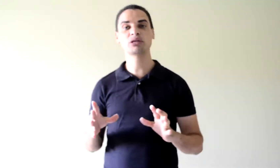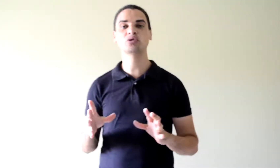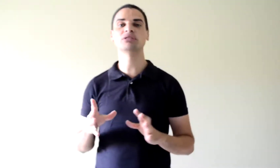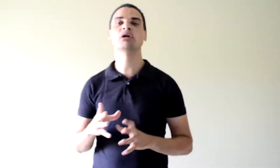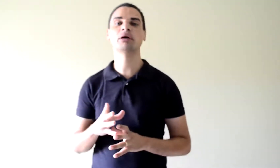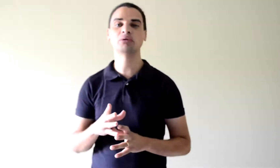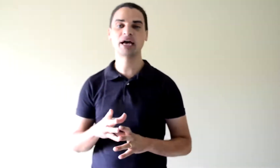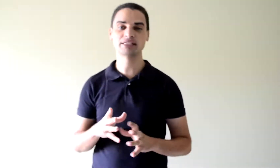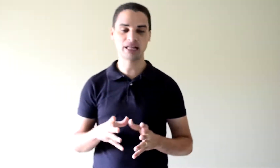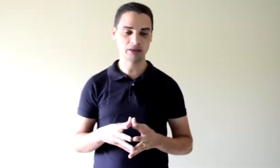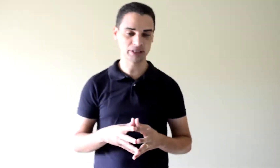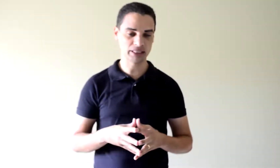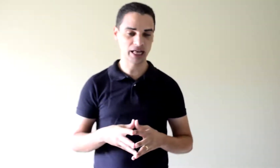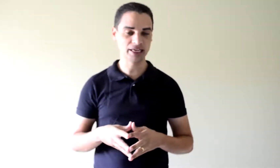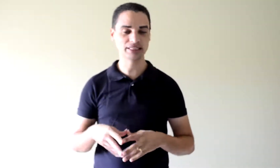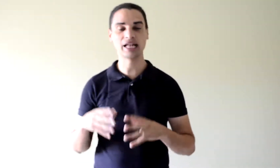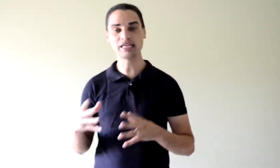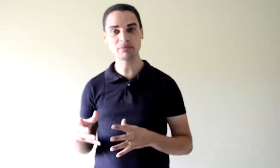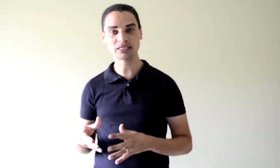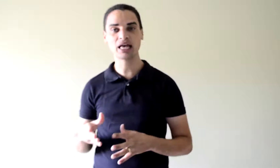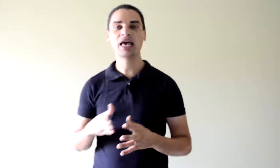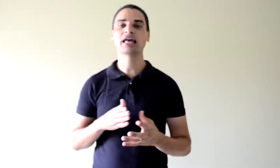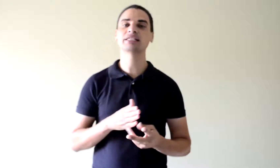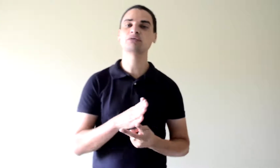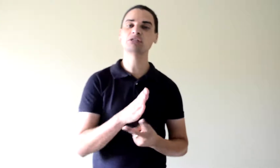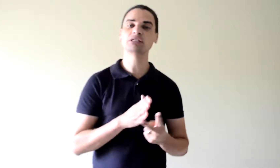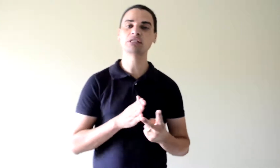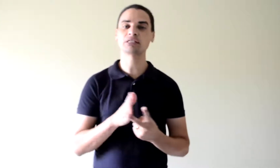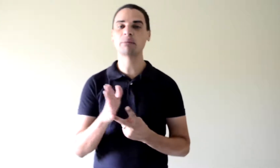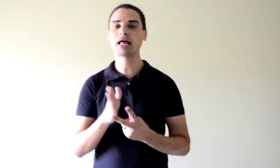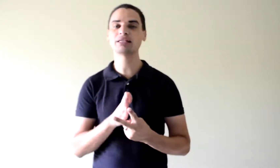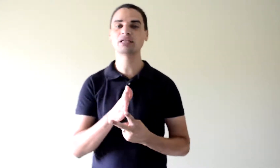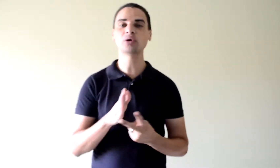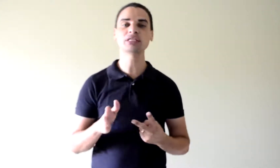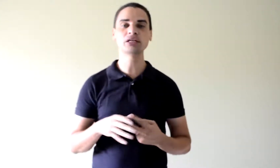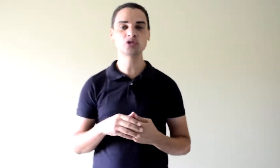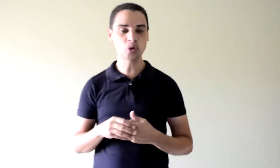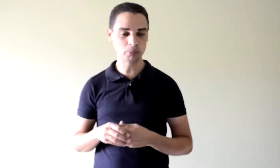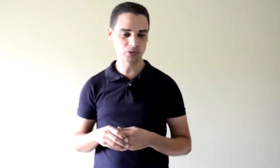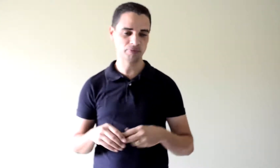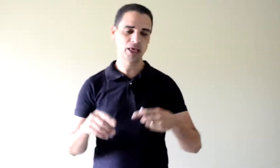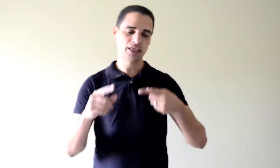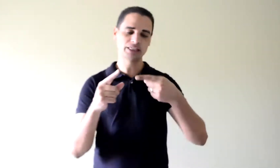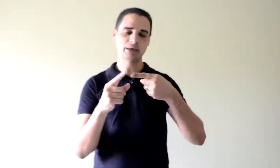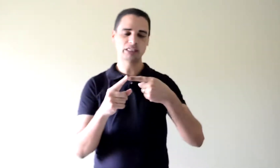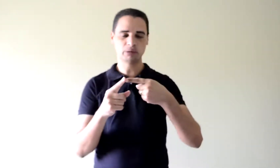expressões não manuais na língua de sinais, na Libras, elas são separadas em 2 grandes grupos, que são as